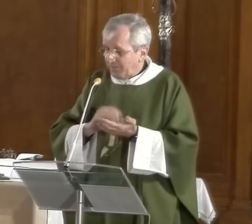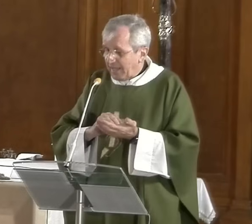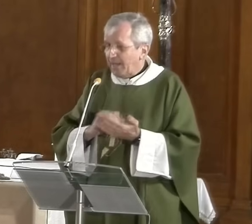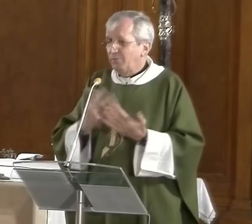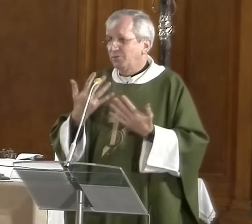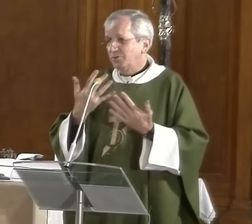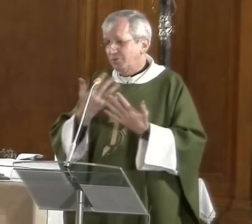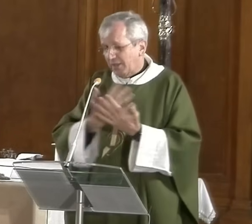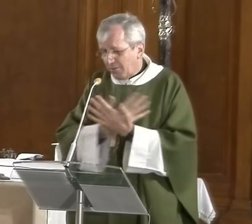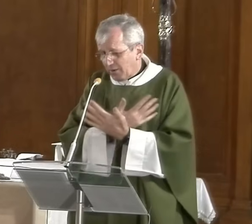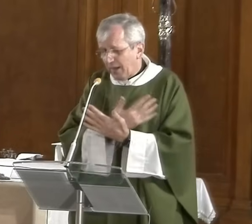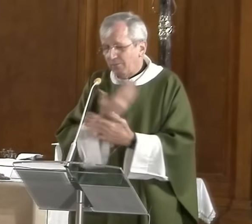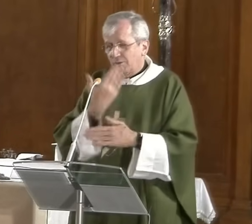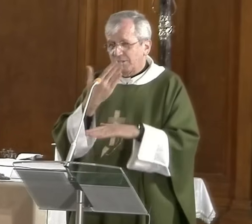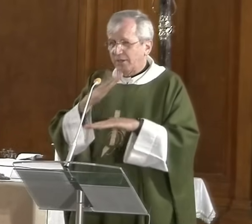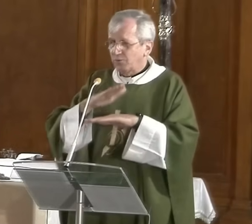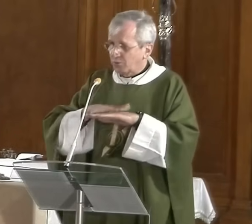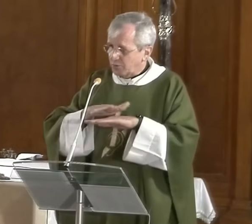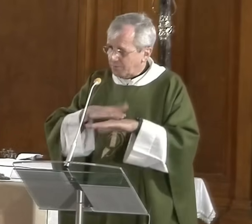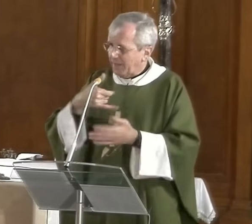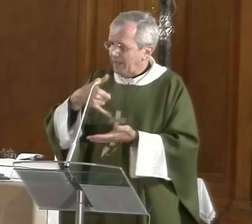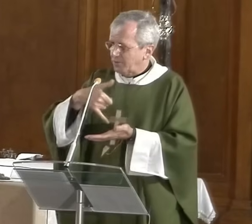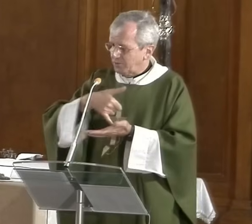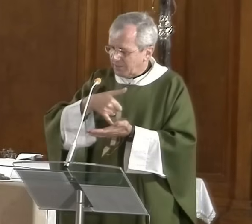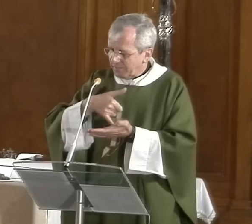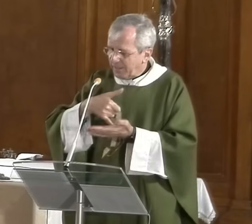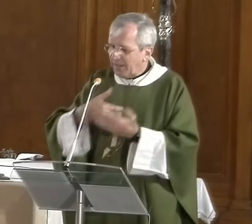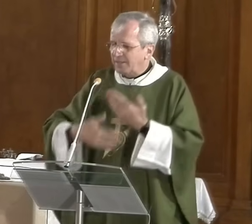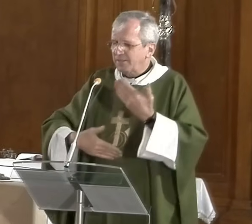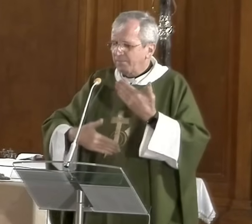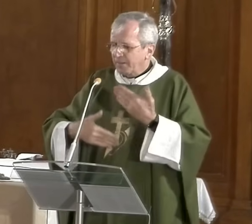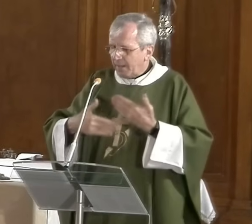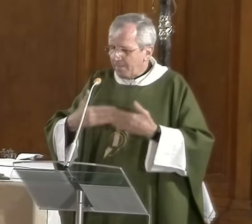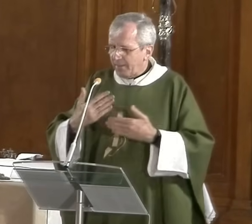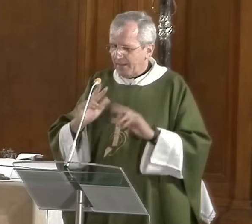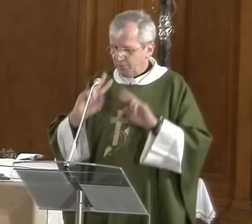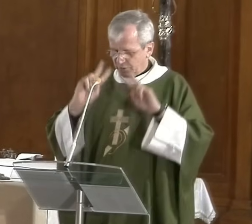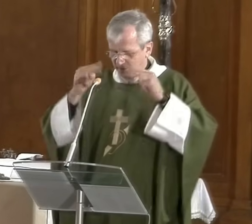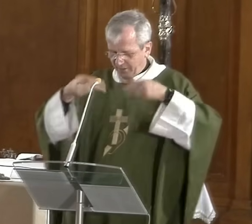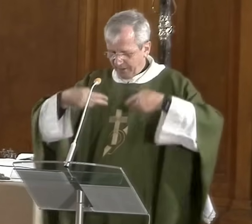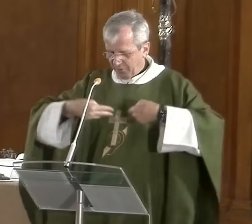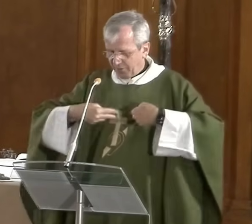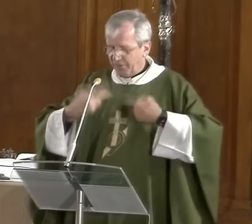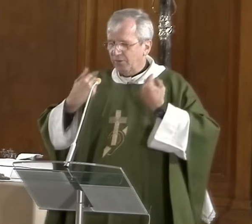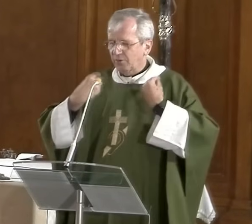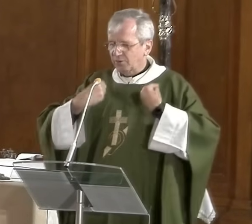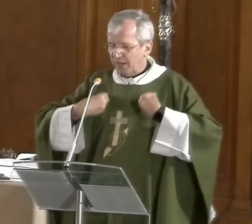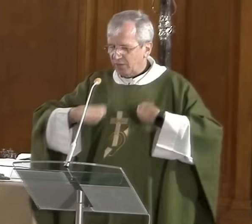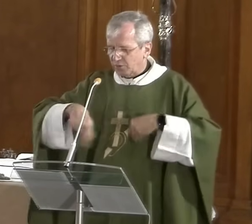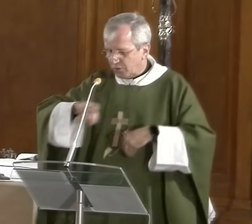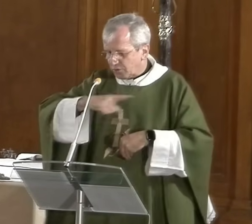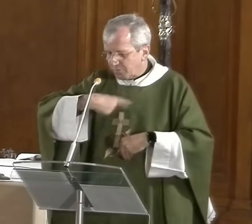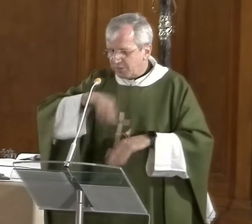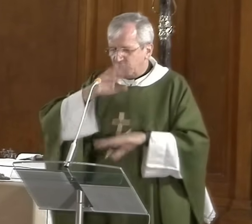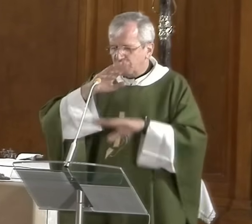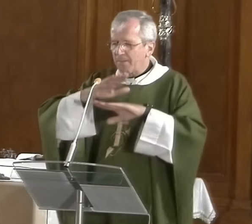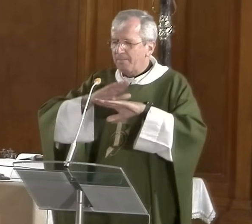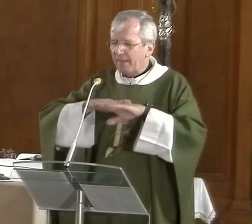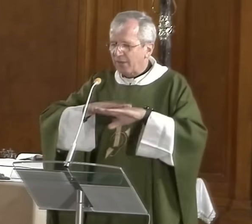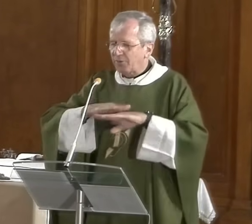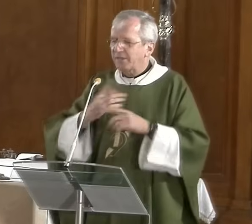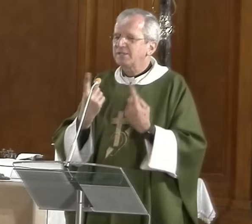veces fallamos, nos equivocamos, tenemos nuestros pecados, nuestras debilidades. Empezamos reconociéndonos a nosotros